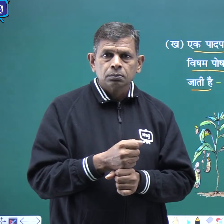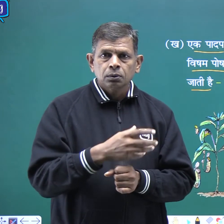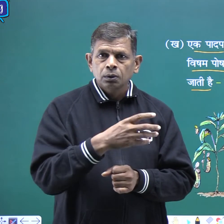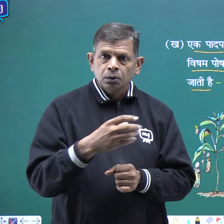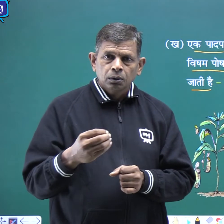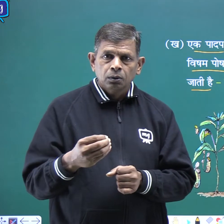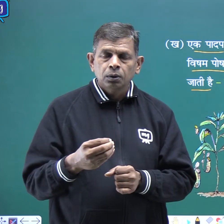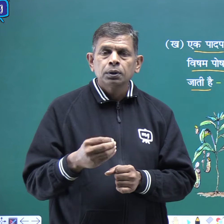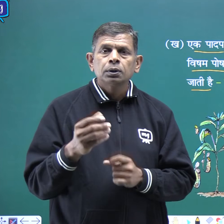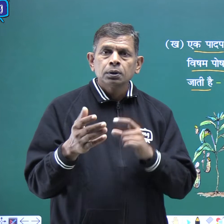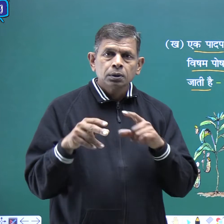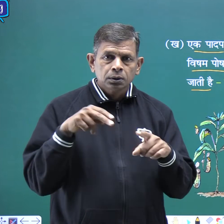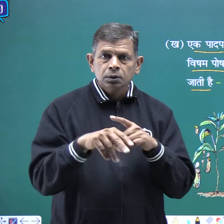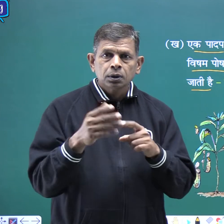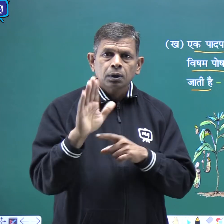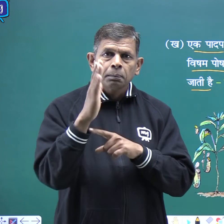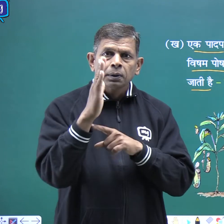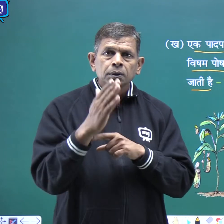और इसकी पत्तियां